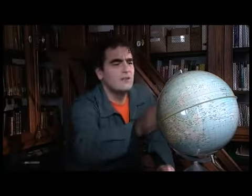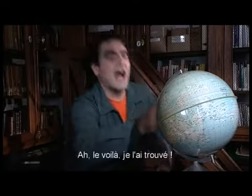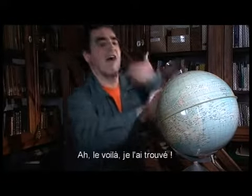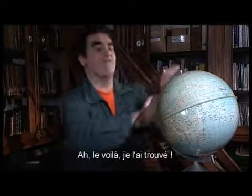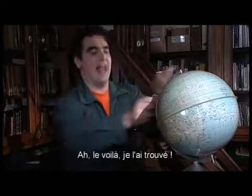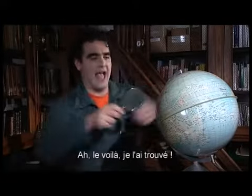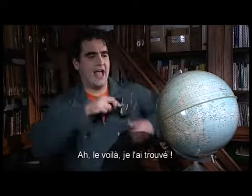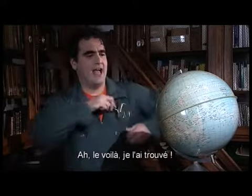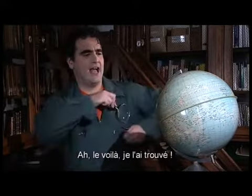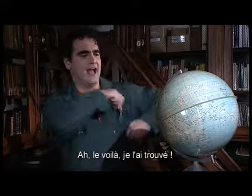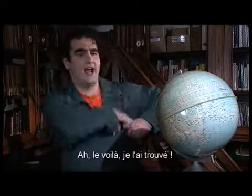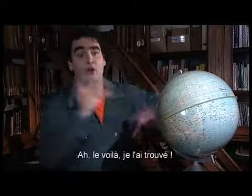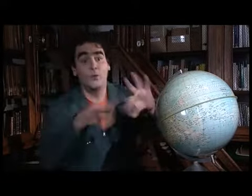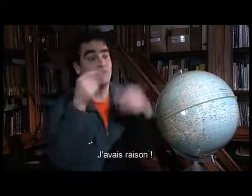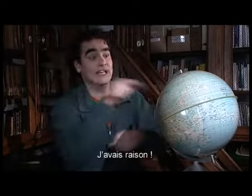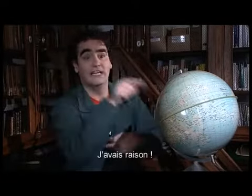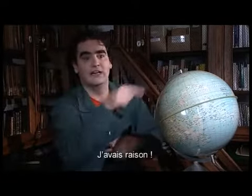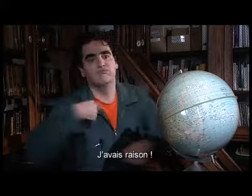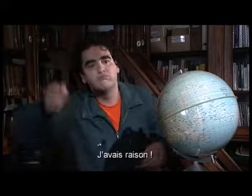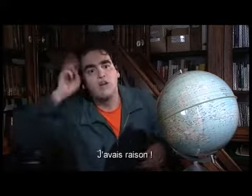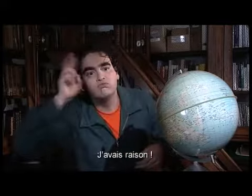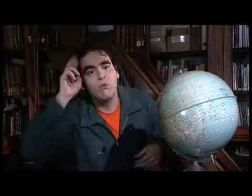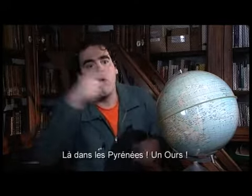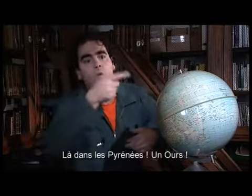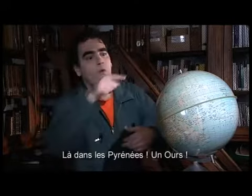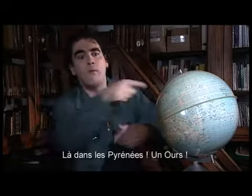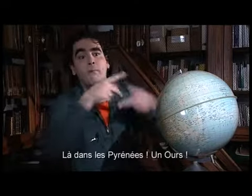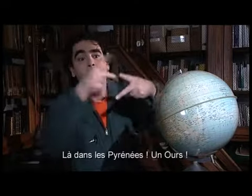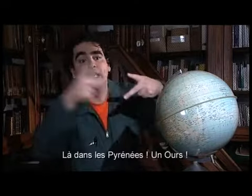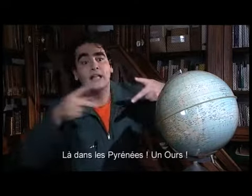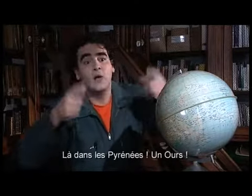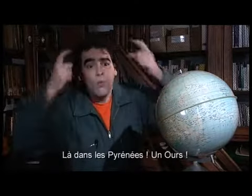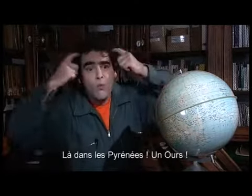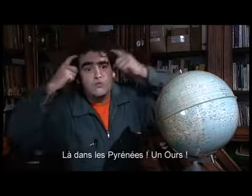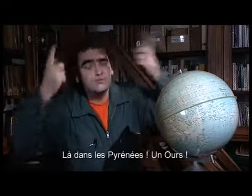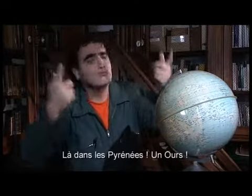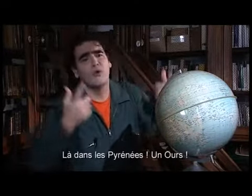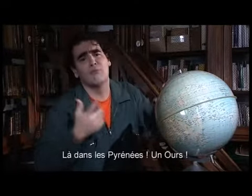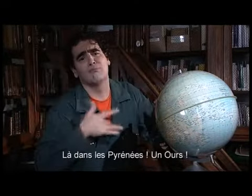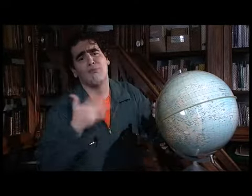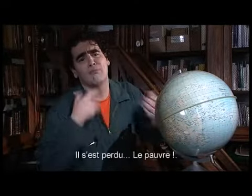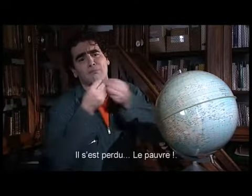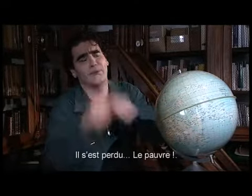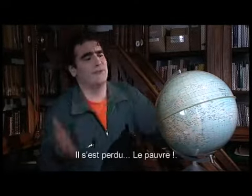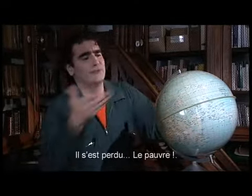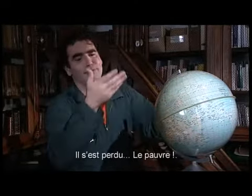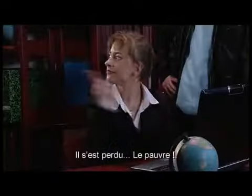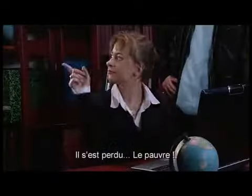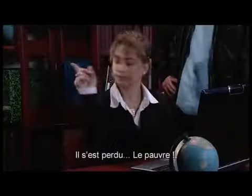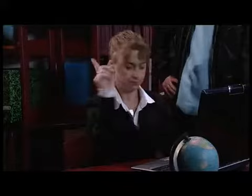Oh. Ah! Le voilà! Je l'ai trouvé! J'avais raison! Là, dans les Pyrénées, un ours! Il s'est perdu, le pauvre!